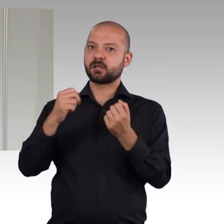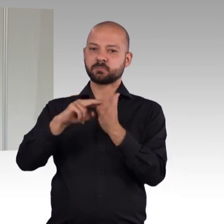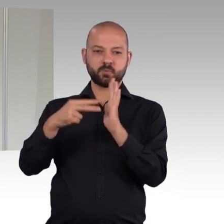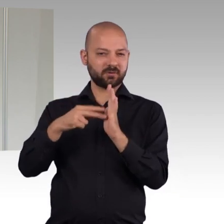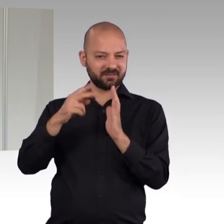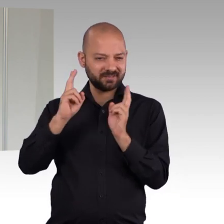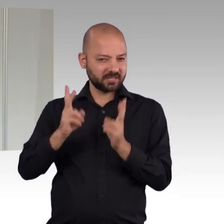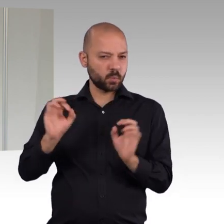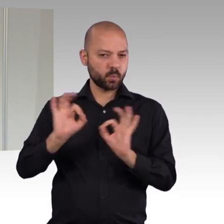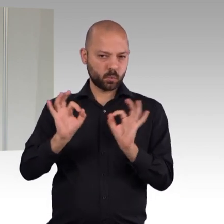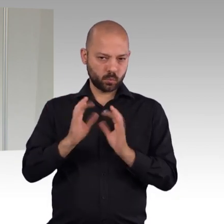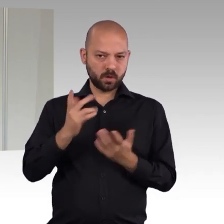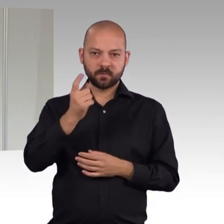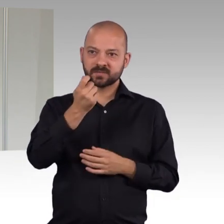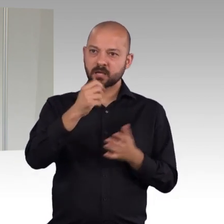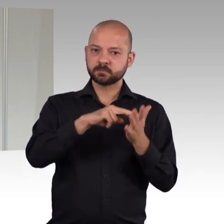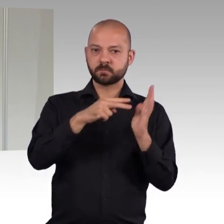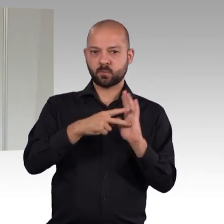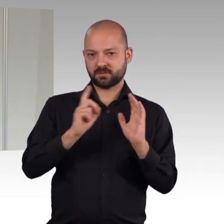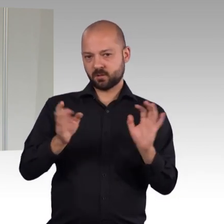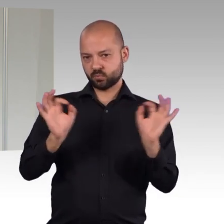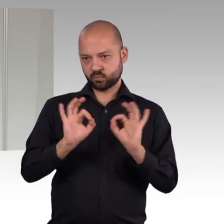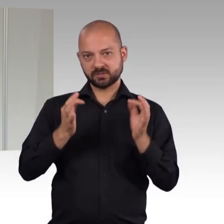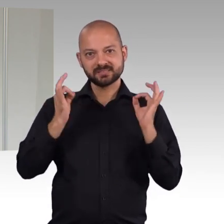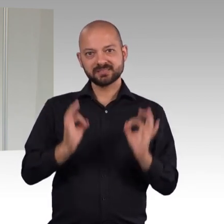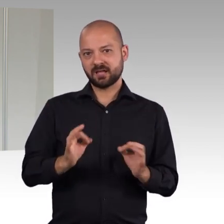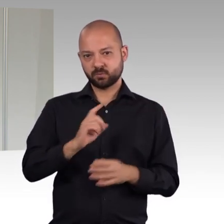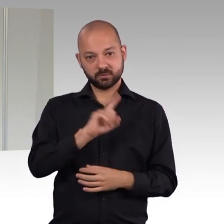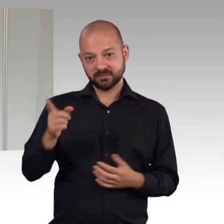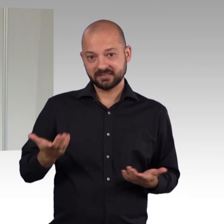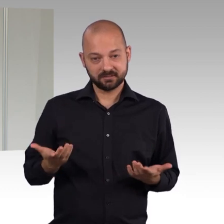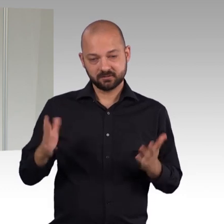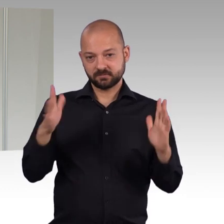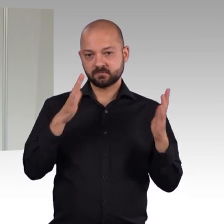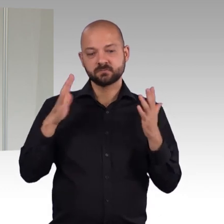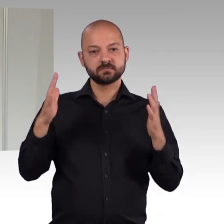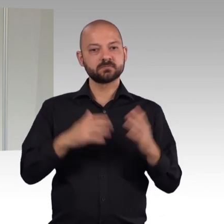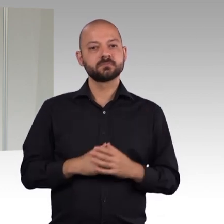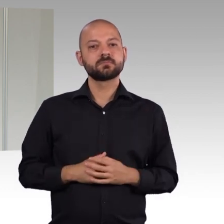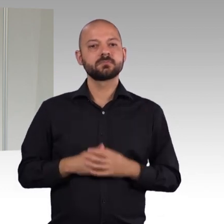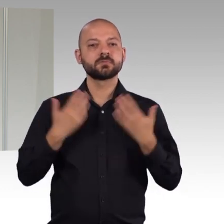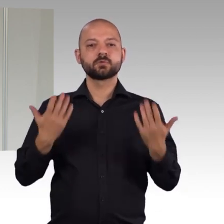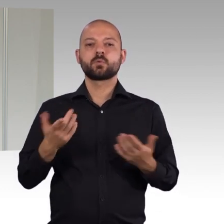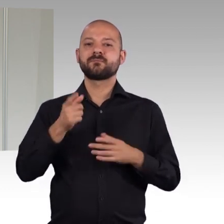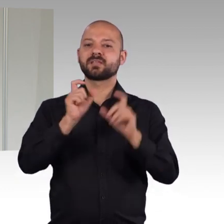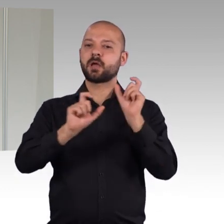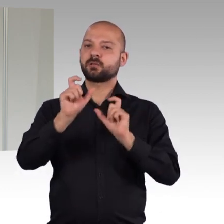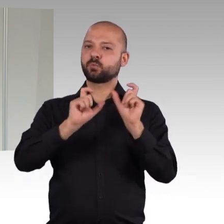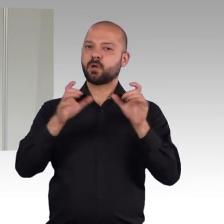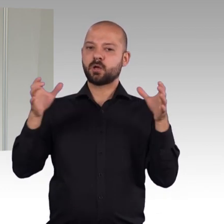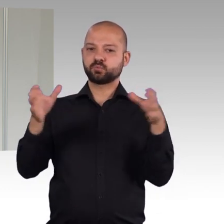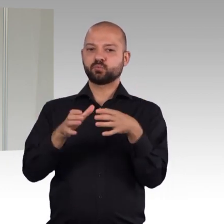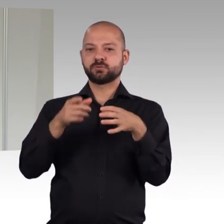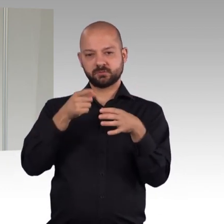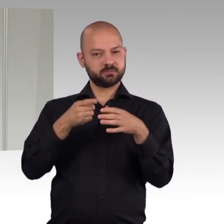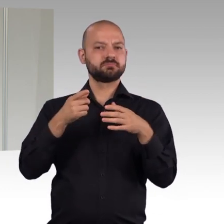Viele Soldatinnen und Soldaten tun ihren Dienst mit einer beeindruckenden Haltung und mit dem richtigen Verständnis von Kameradschaft. Und auch